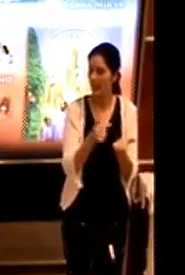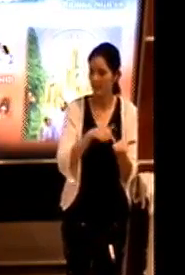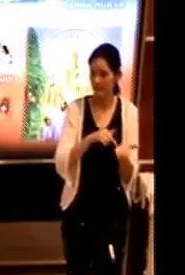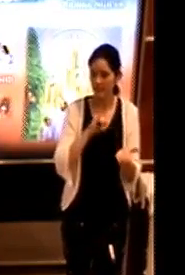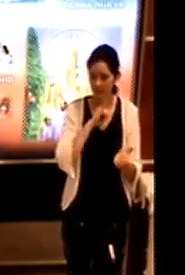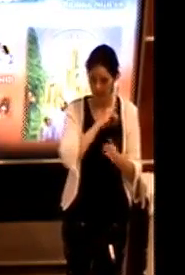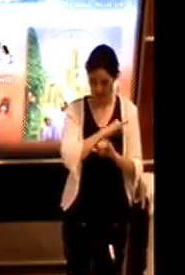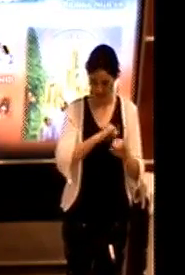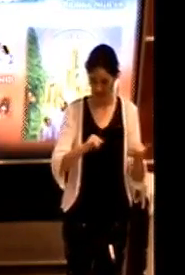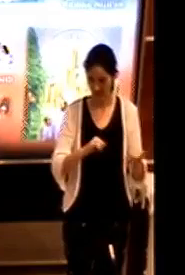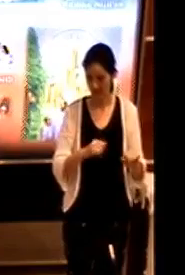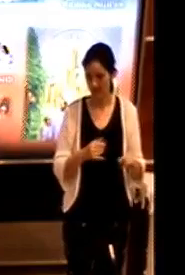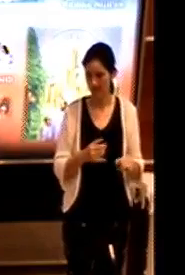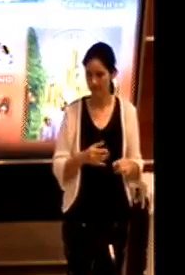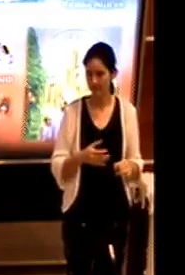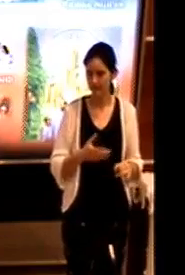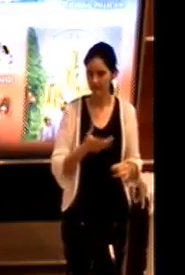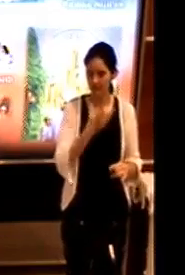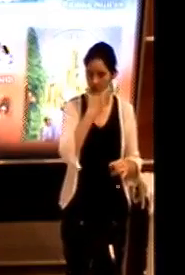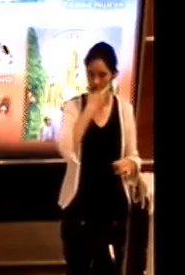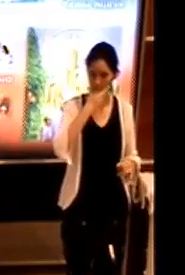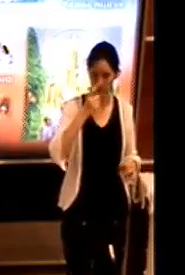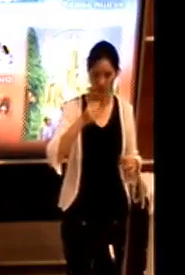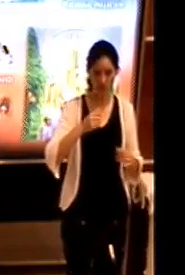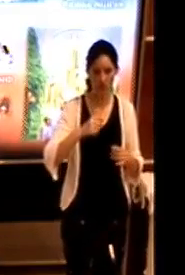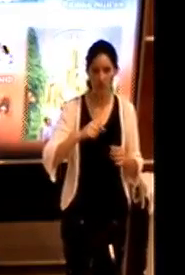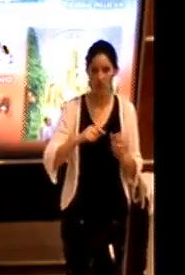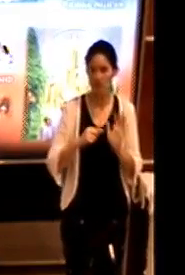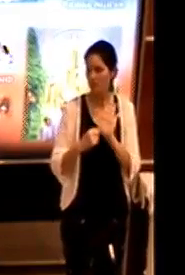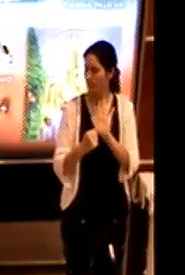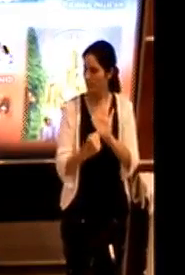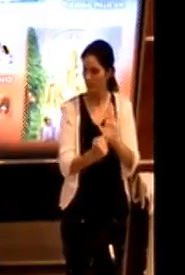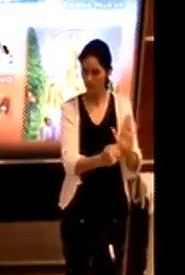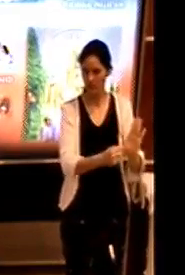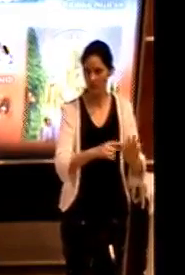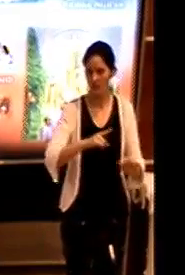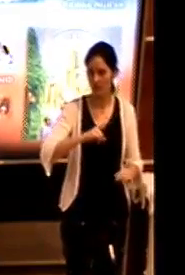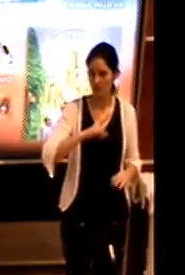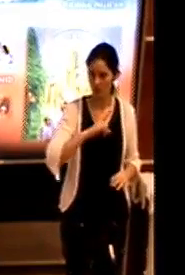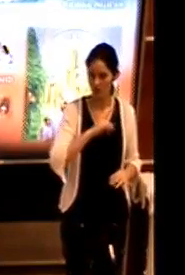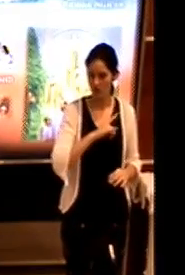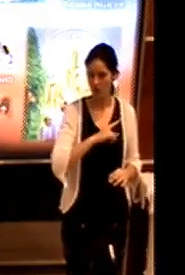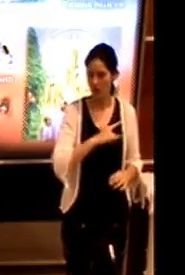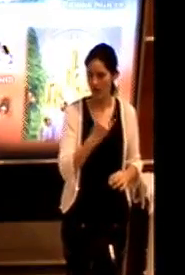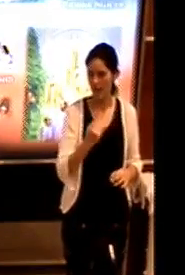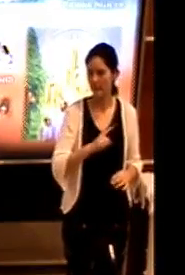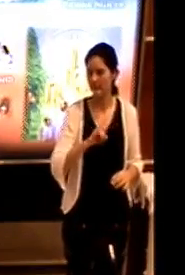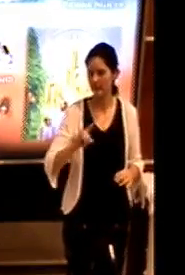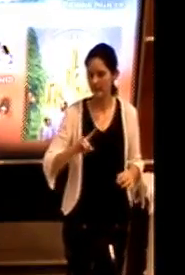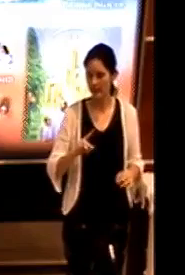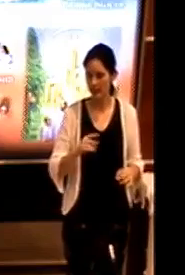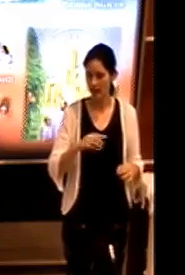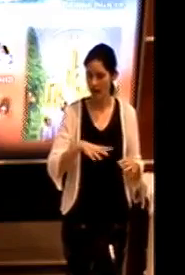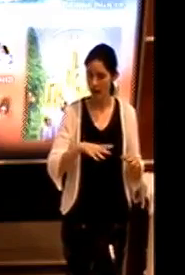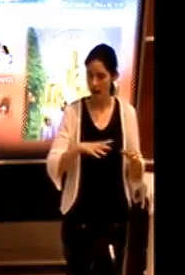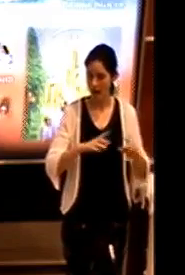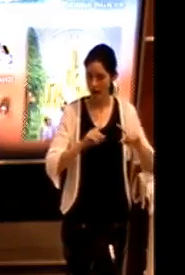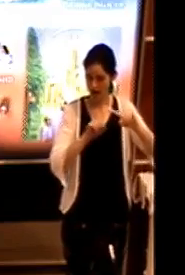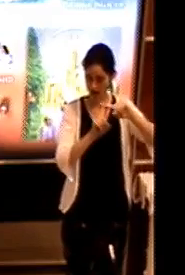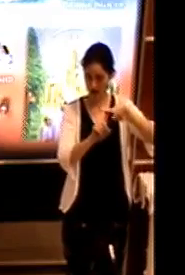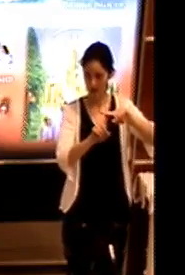el Señor desenmascaró a Satanás en la cruz del Calvario. Cristo, siendo el Eterno,